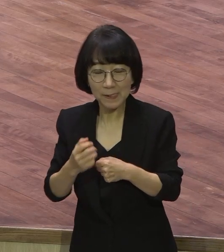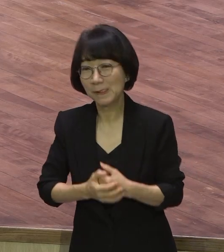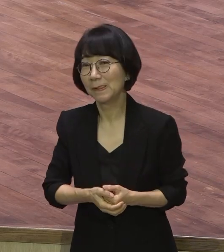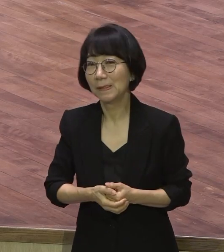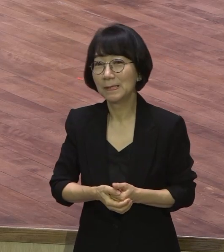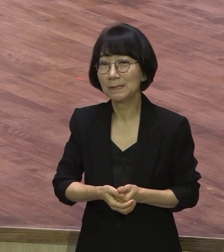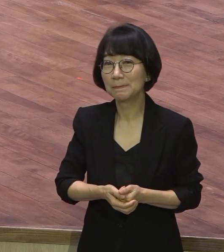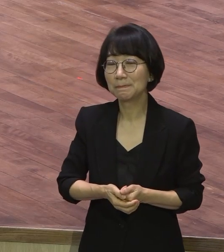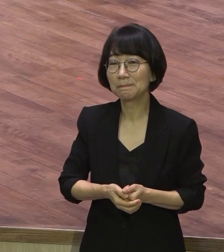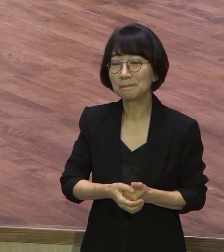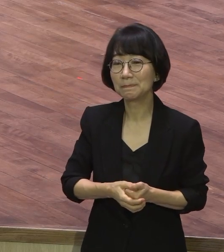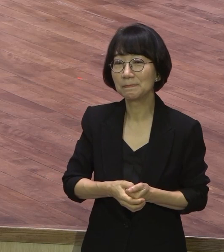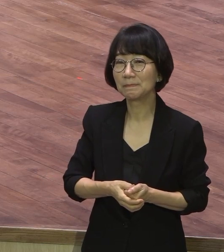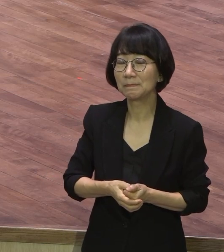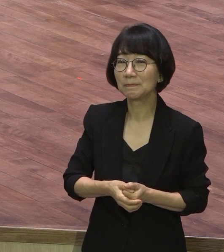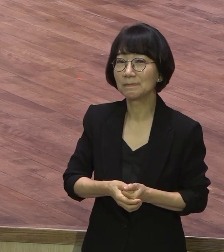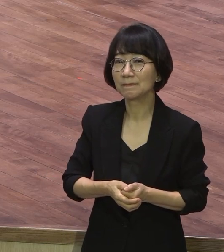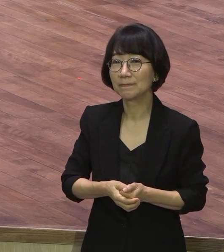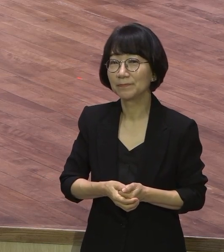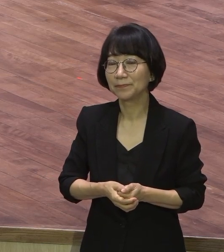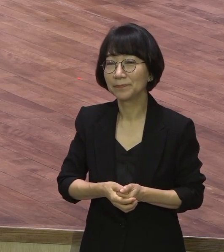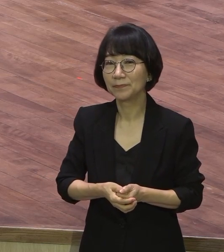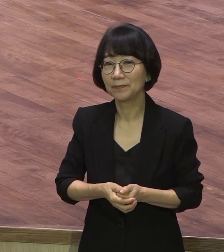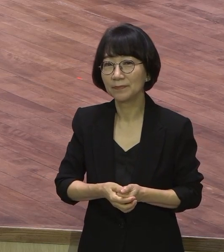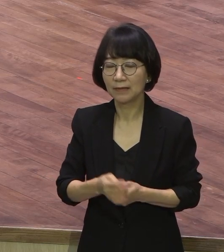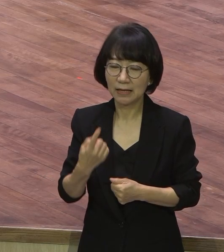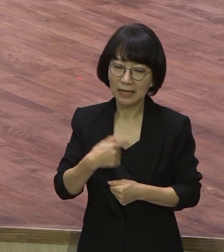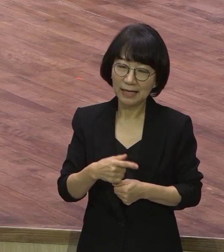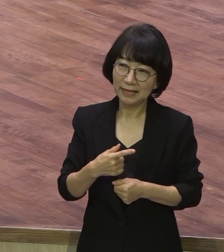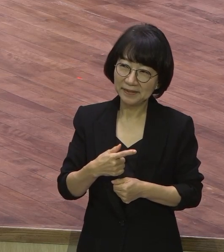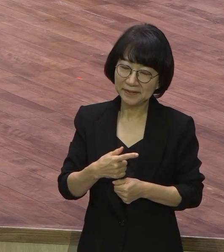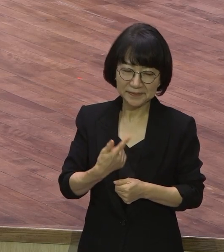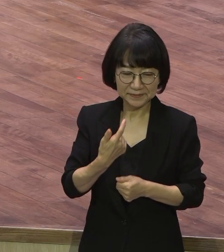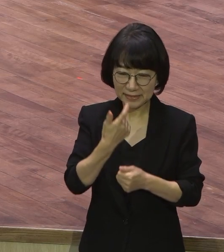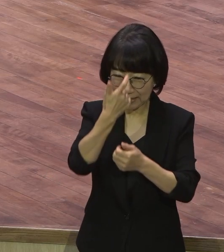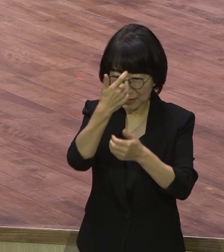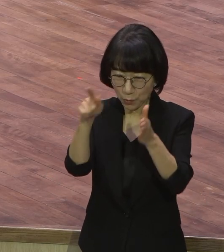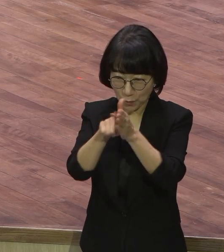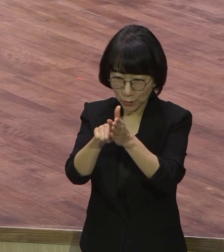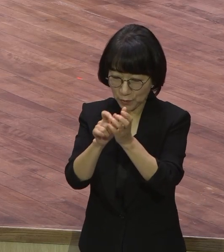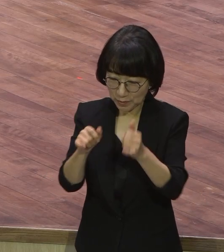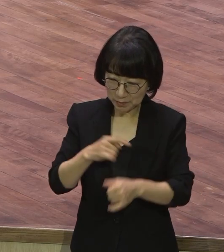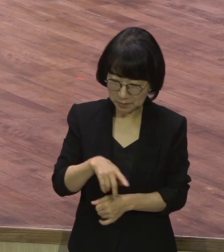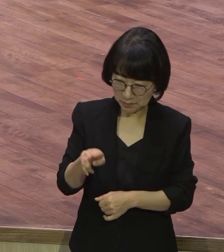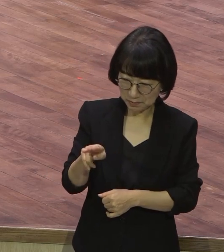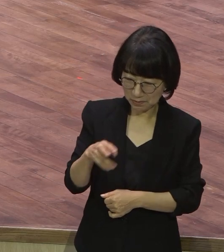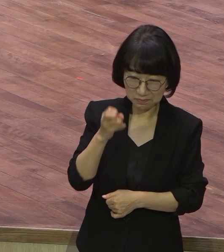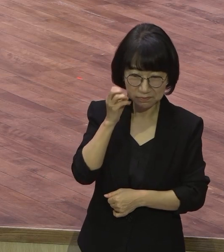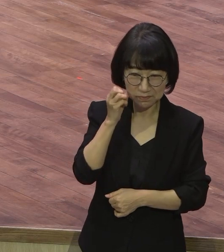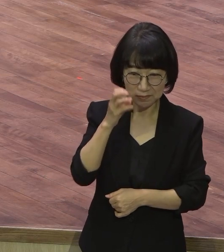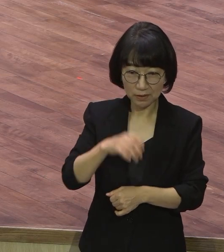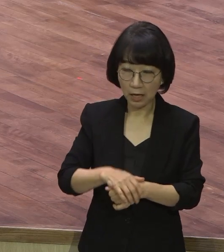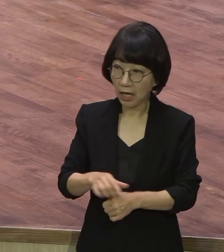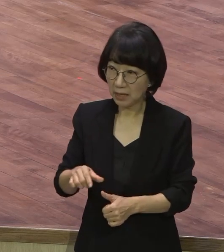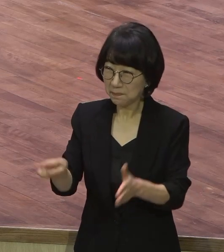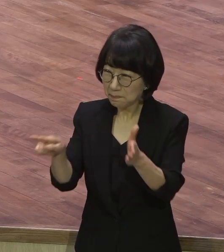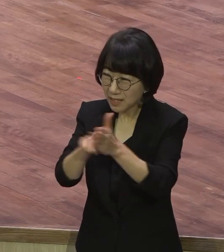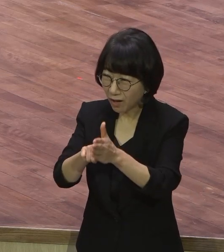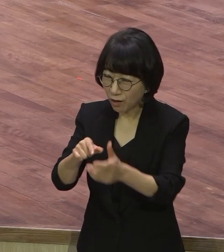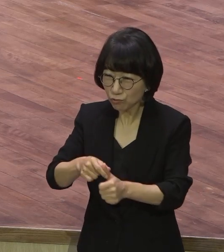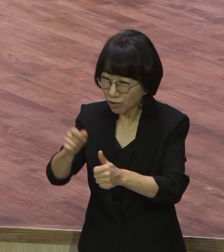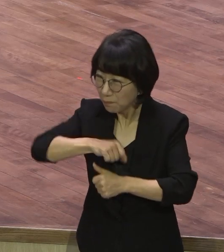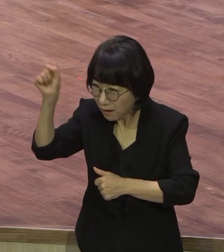자꾸 보면서 참 기독교 미련하고 어리석다. 뭐 믿으면 그냥 구원 받는다고?